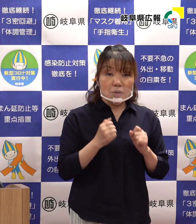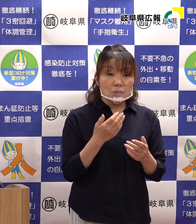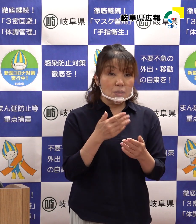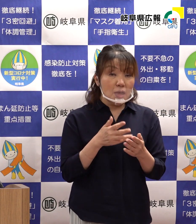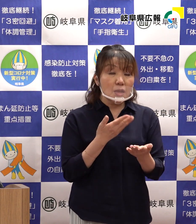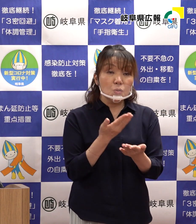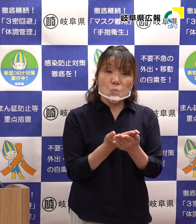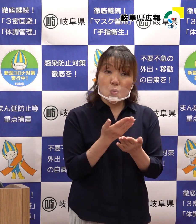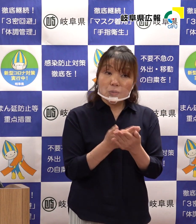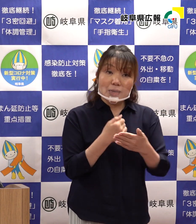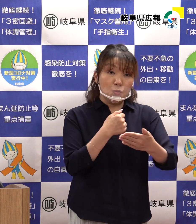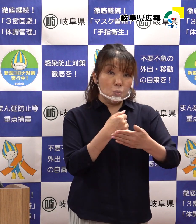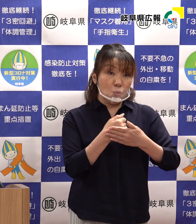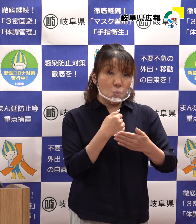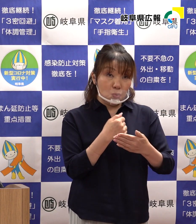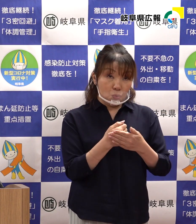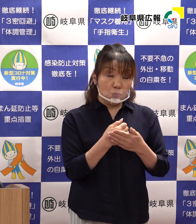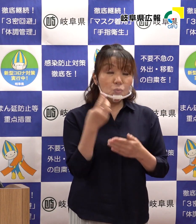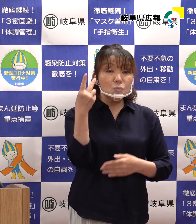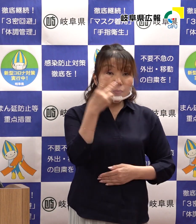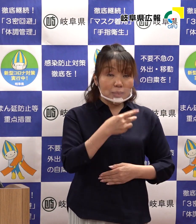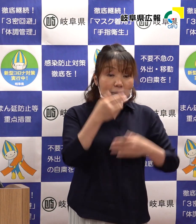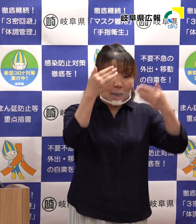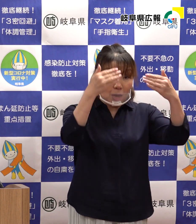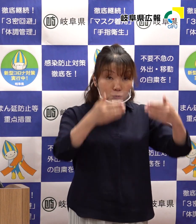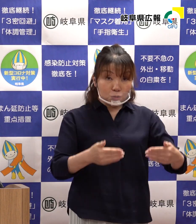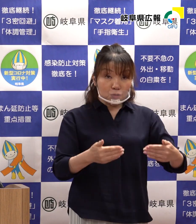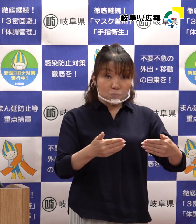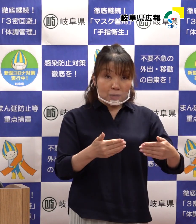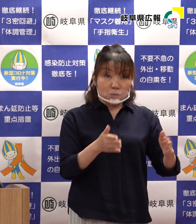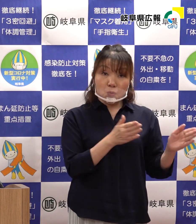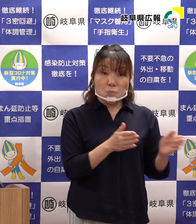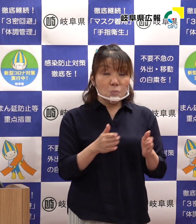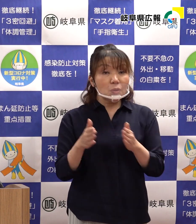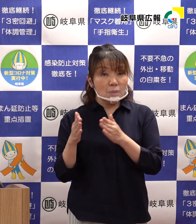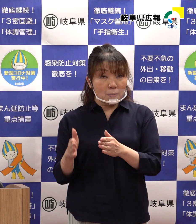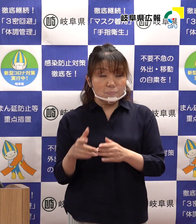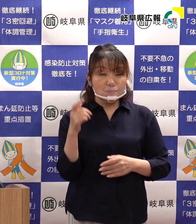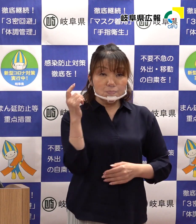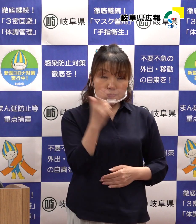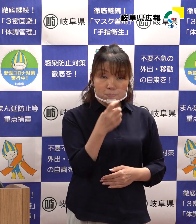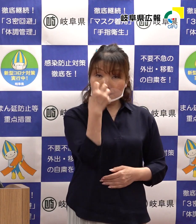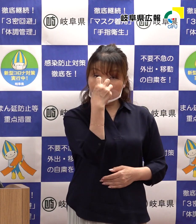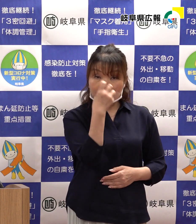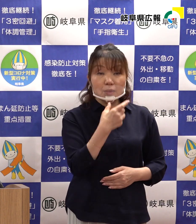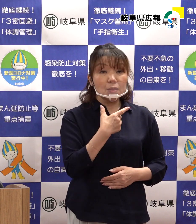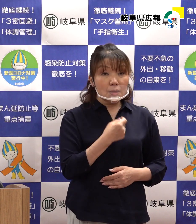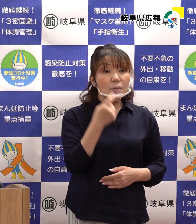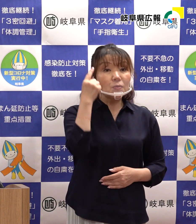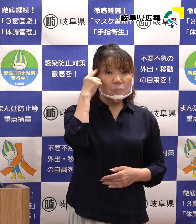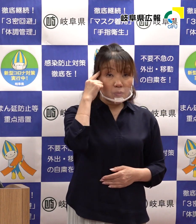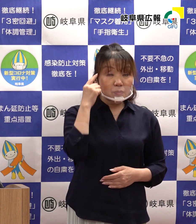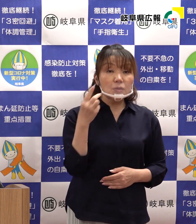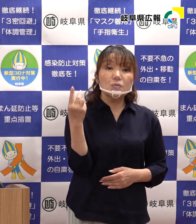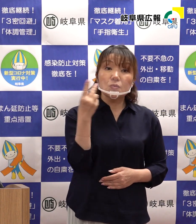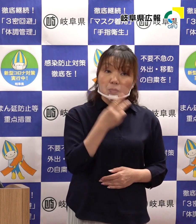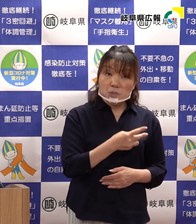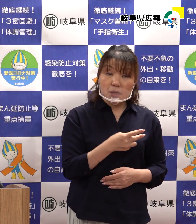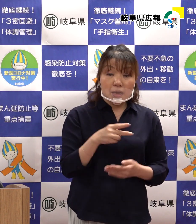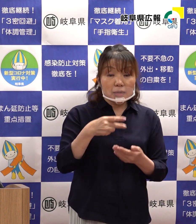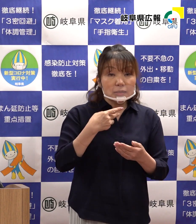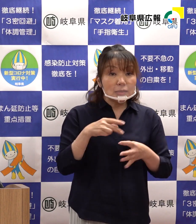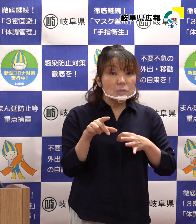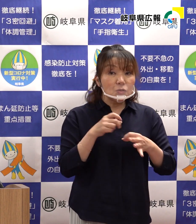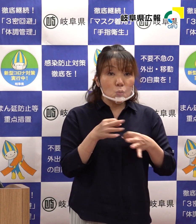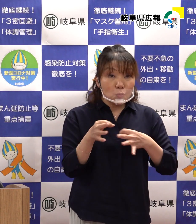の協力、あるいはアクリル板等の設置について、しっかりと見届けていきたいと思っております。また飲食